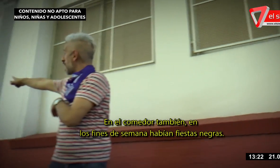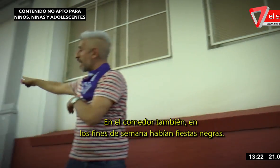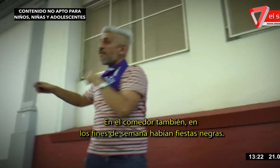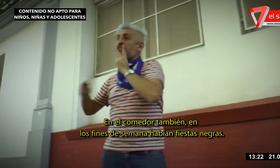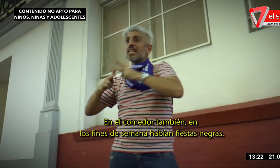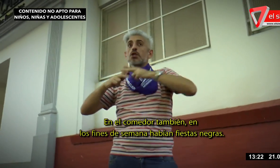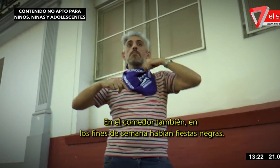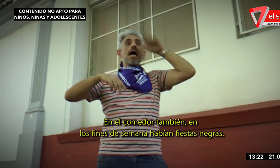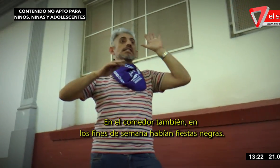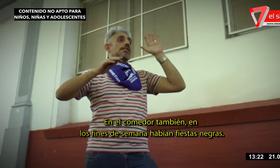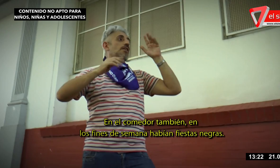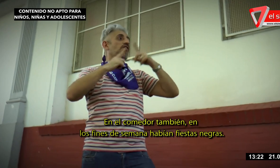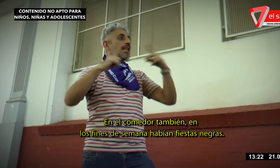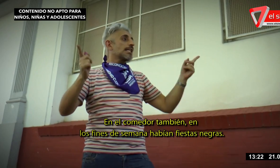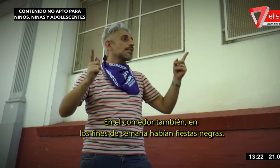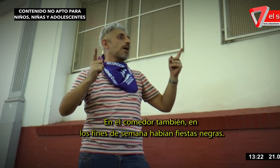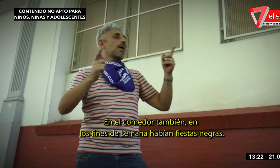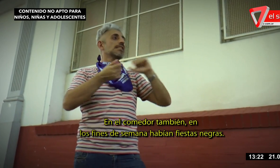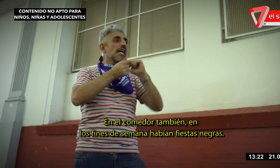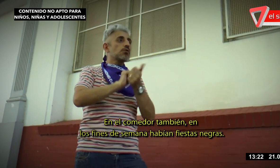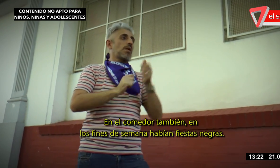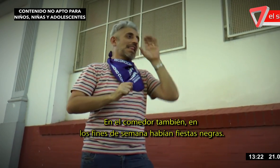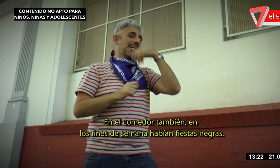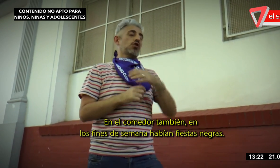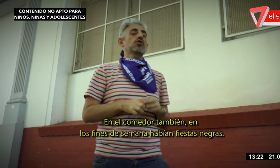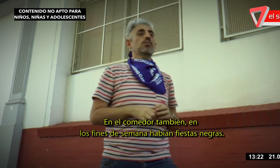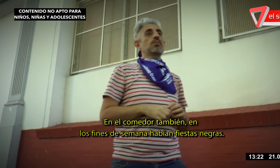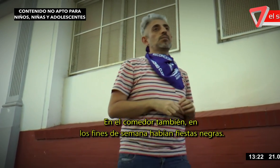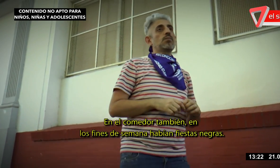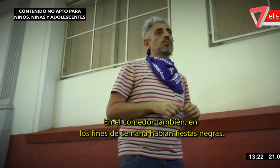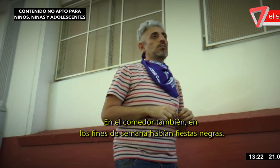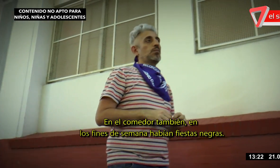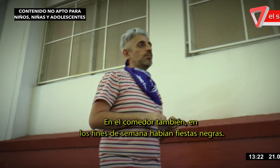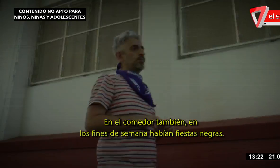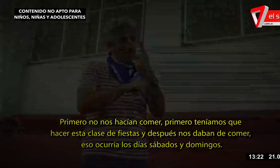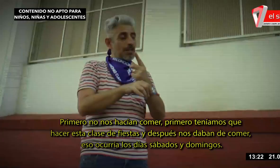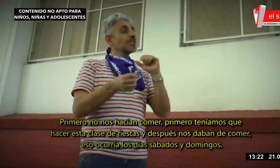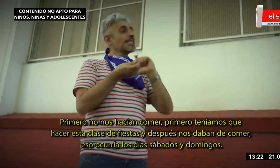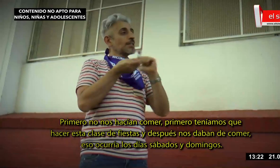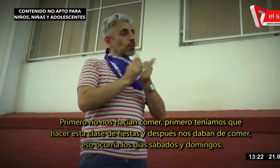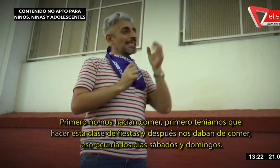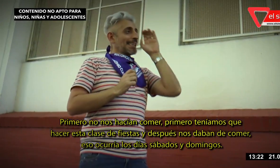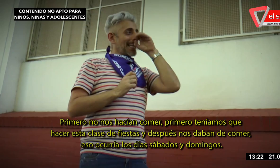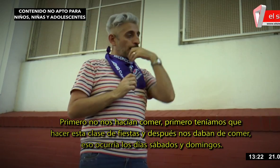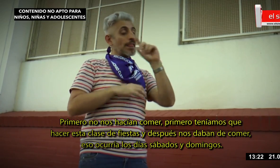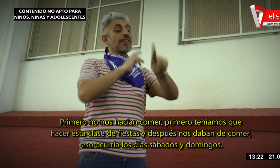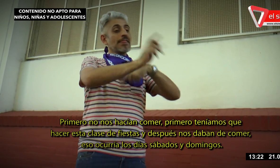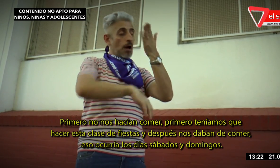En el comedor también. En los fines de semana había fiestas negras. Primero no nos hacían